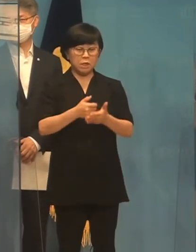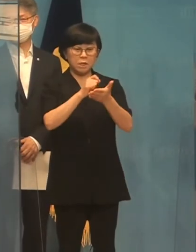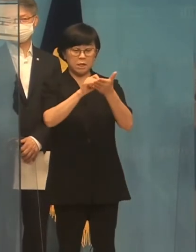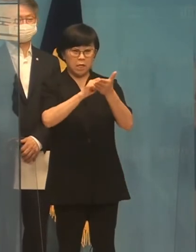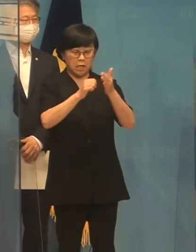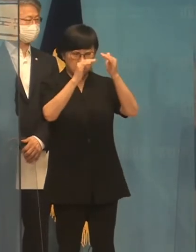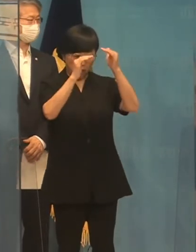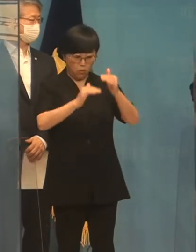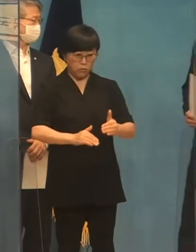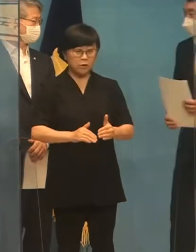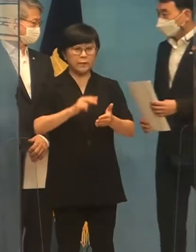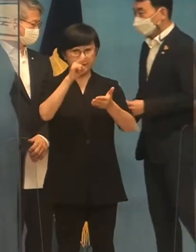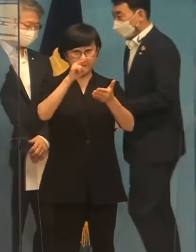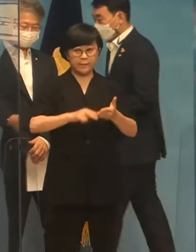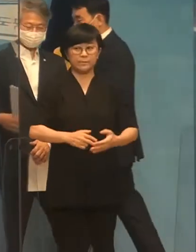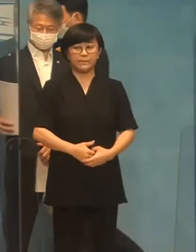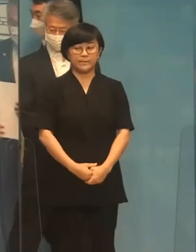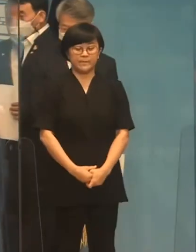기자회견문을 방송하겠습니다.